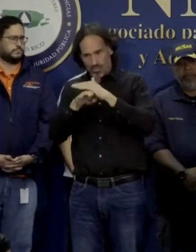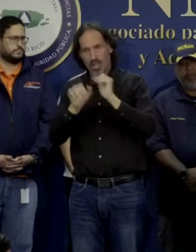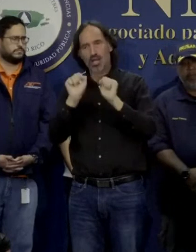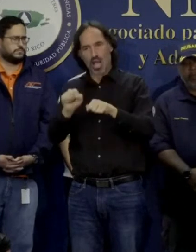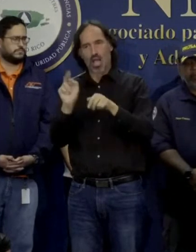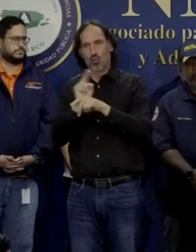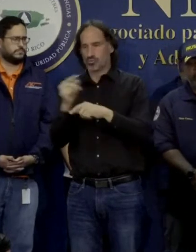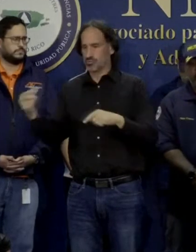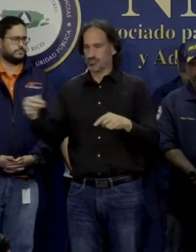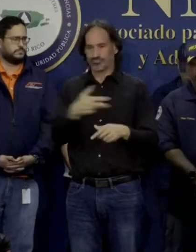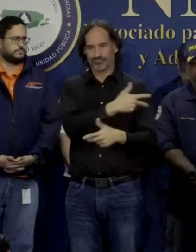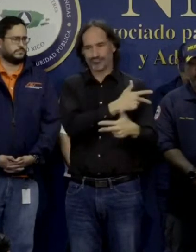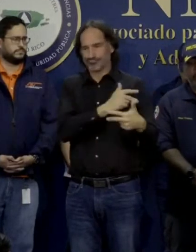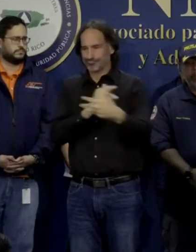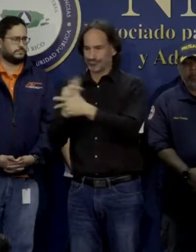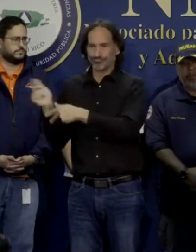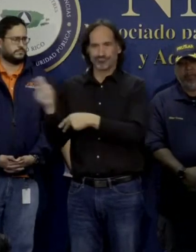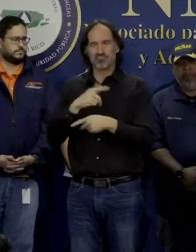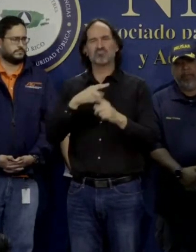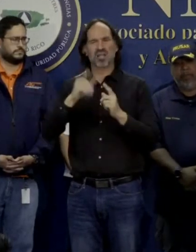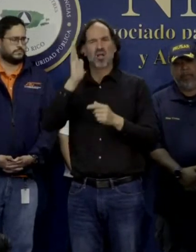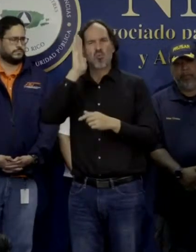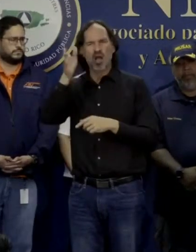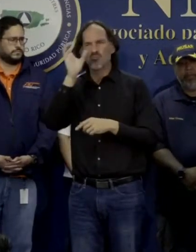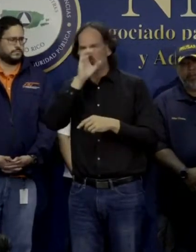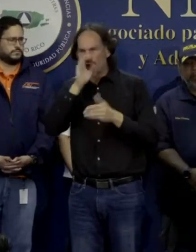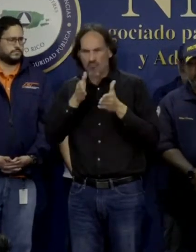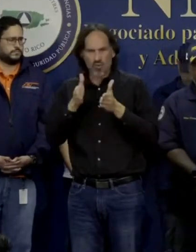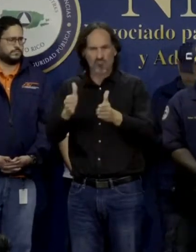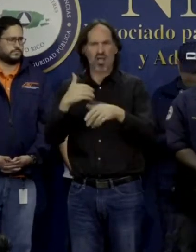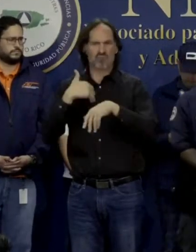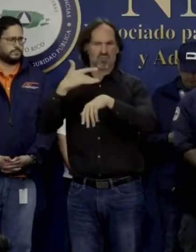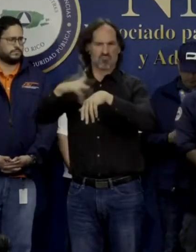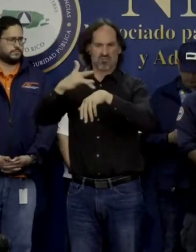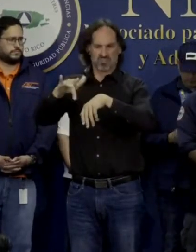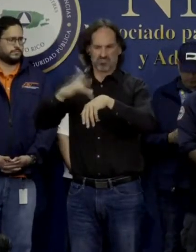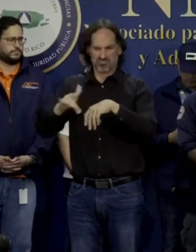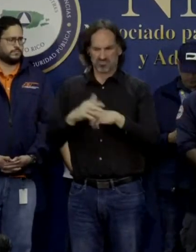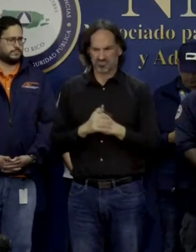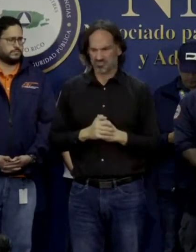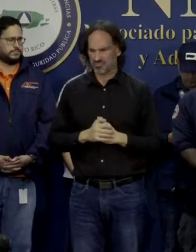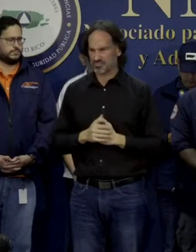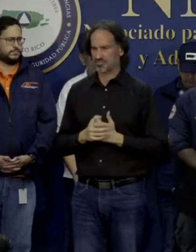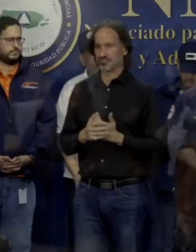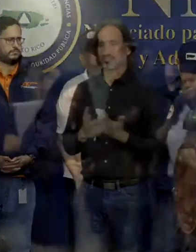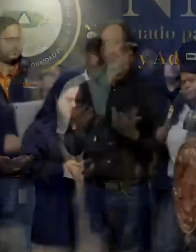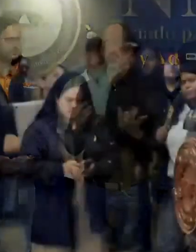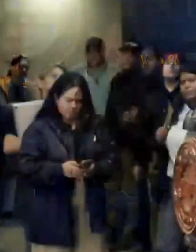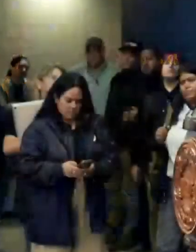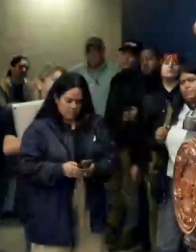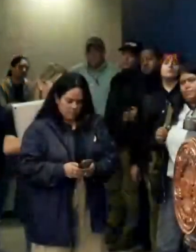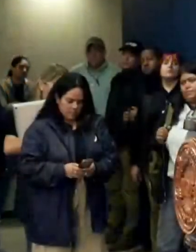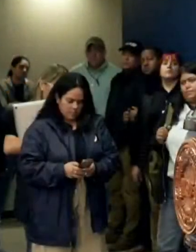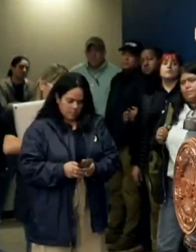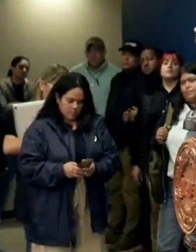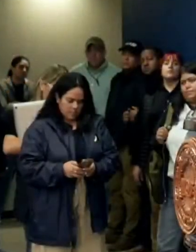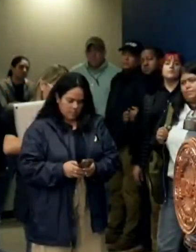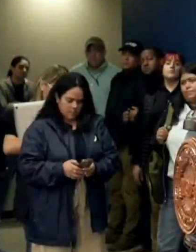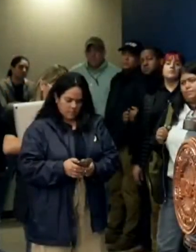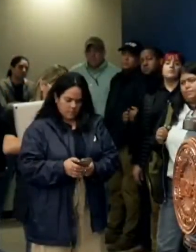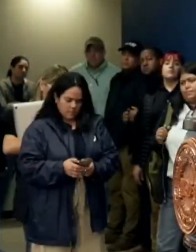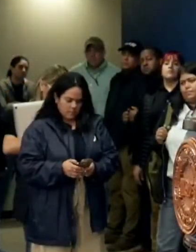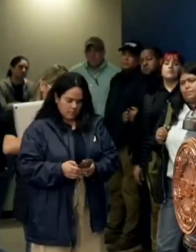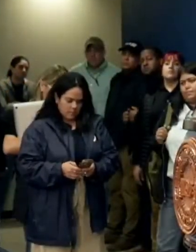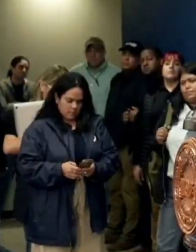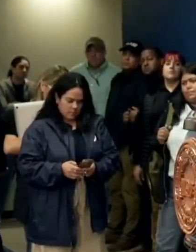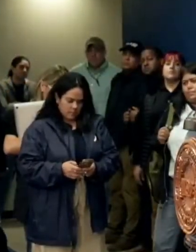cuándo estaba pautada la construcción del puente permanente en ese lugar? Ya próximo año 2024, ya entonces era la construcción de